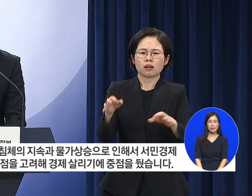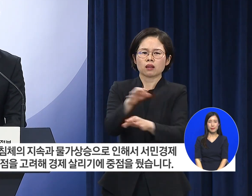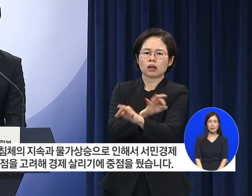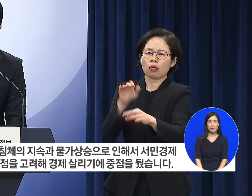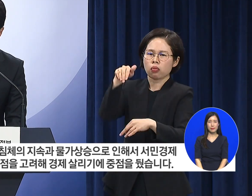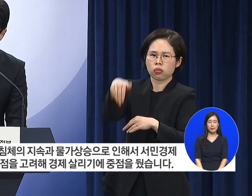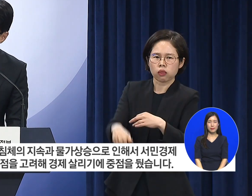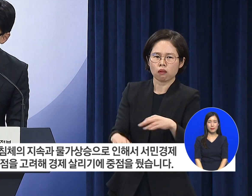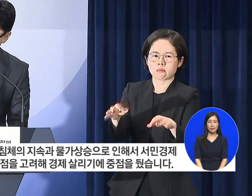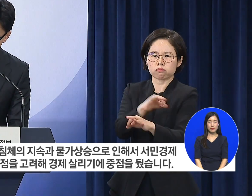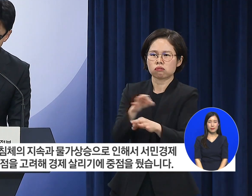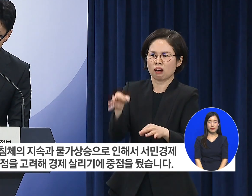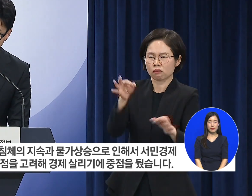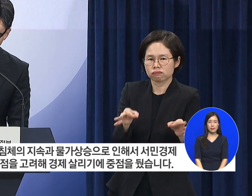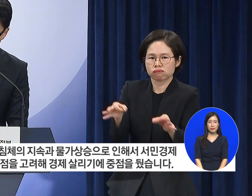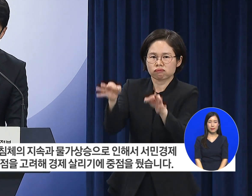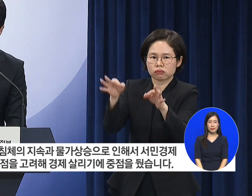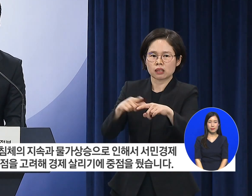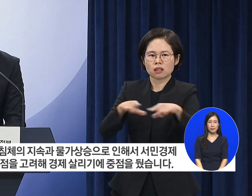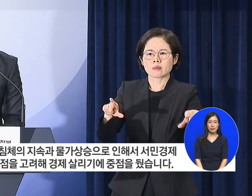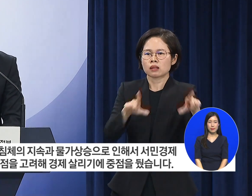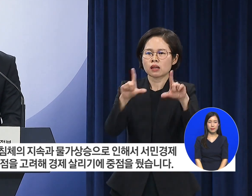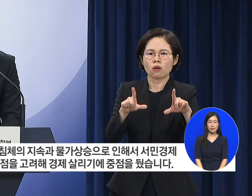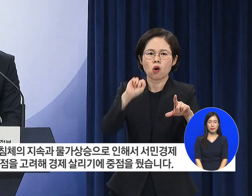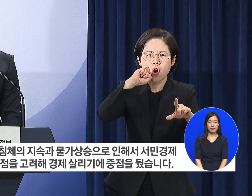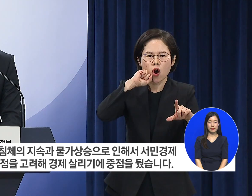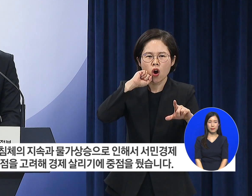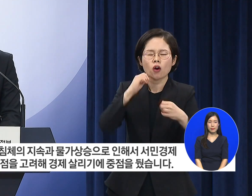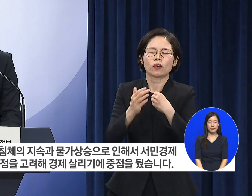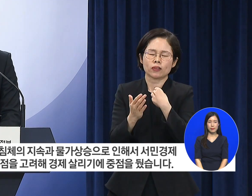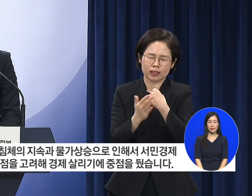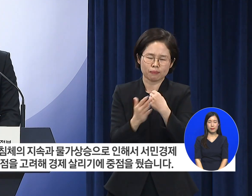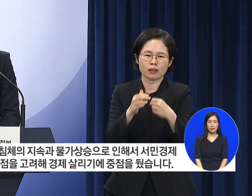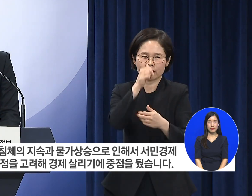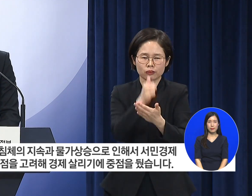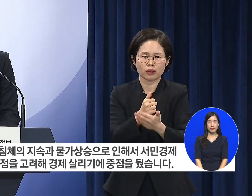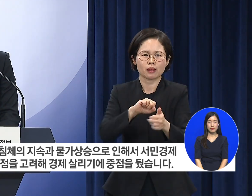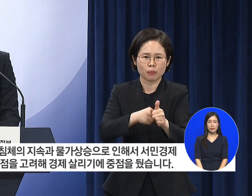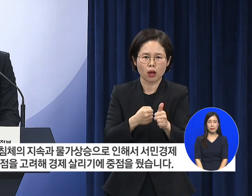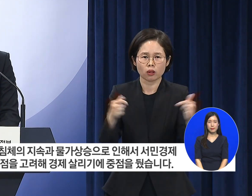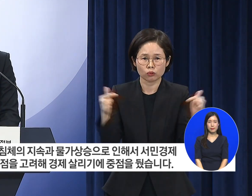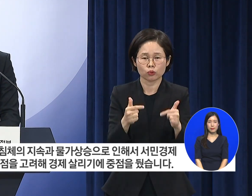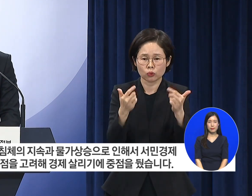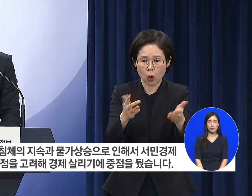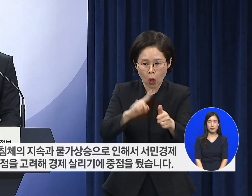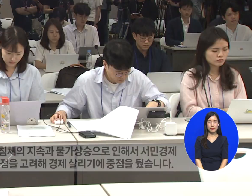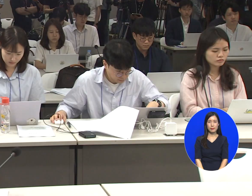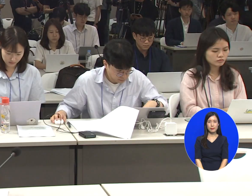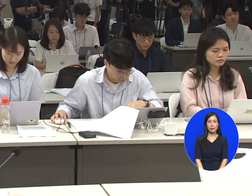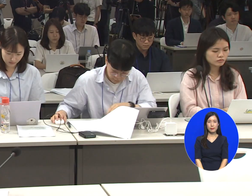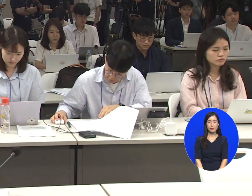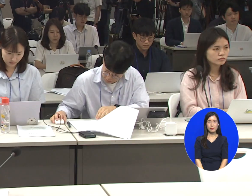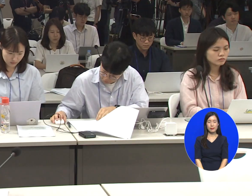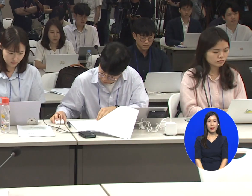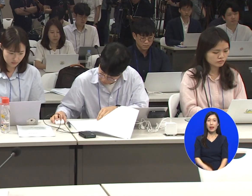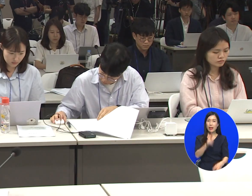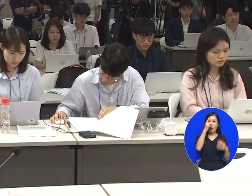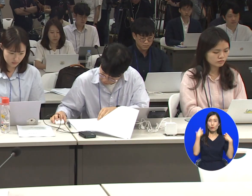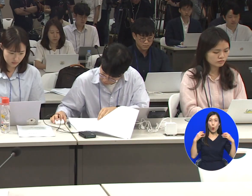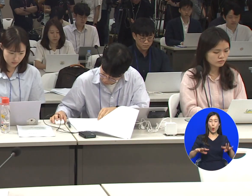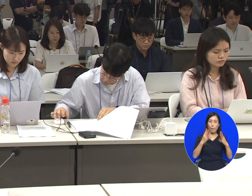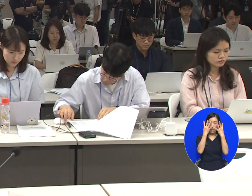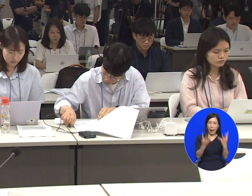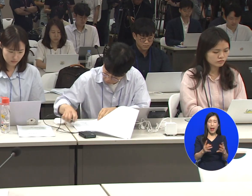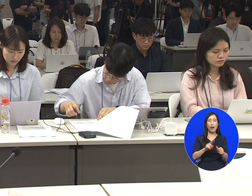물가상승으로 인해서 서민경제의 어려움이 심각한 상황인 점을 고려하여 경제 살리기에 중점을 뒀습니다 정부는 이번